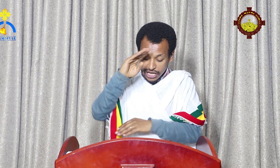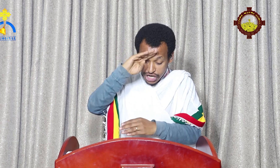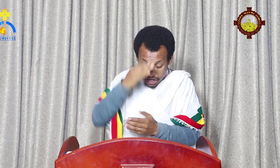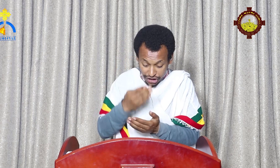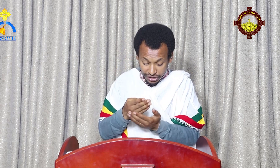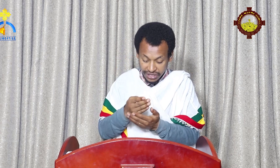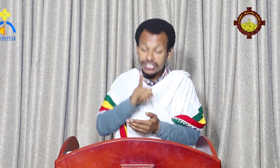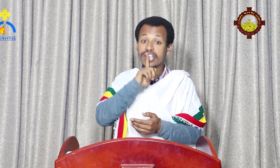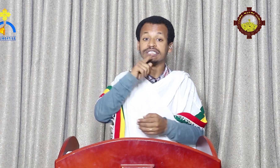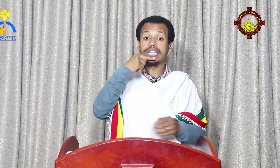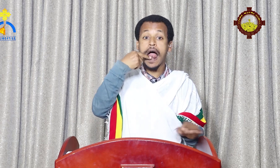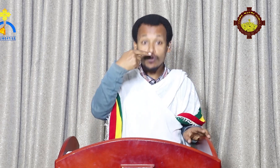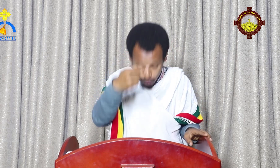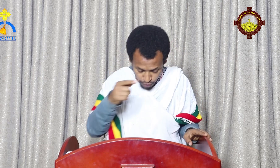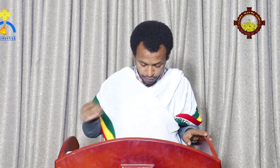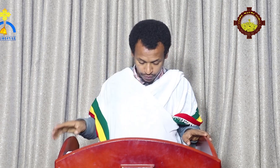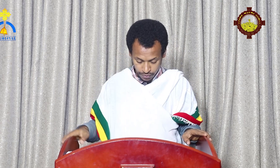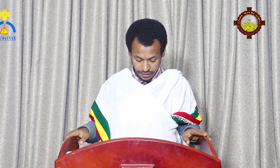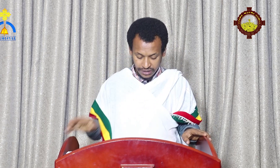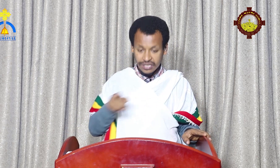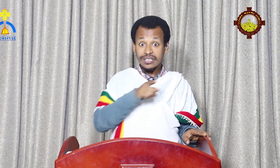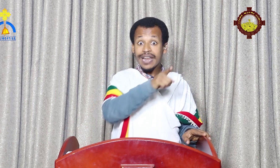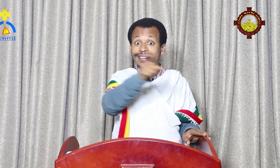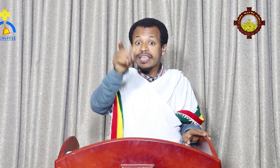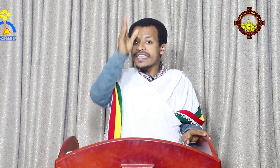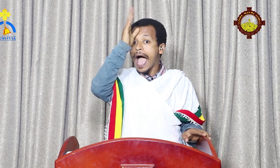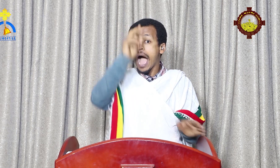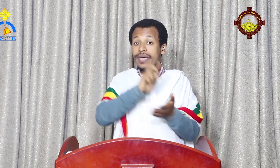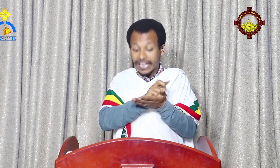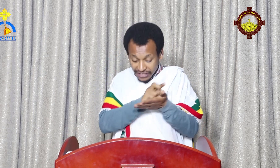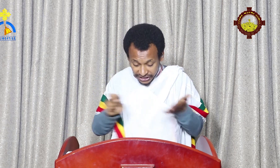የእግዚአብሔር ልጅ ነኝ ስላሉ እናንተ የሀበ የቀደሰው